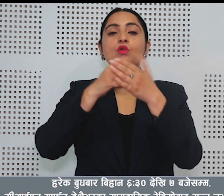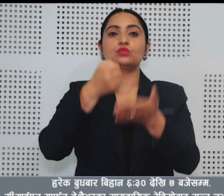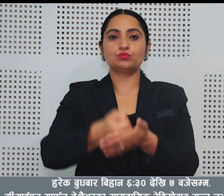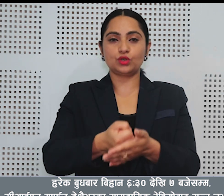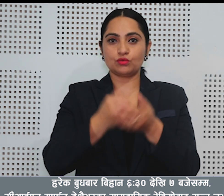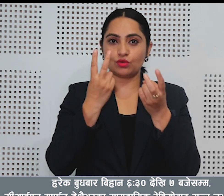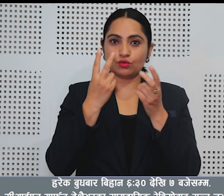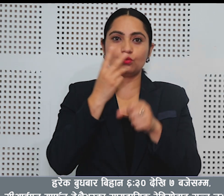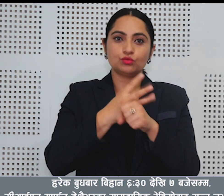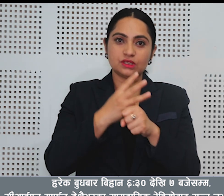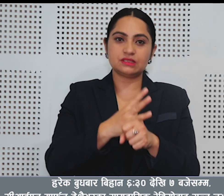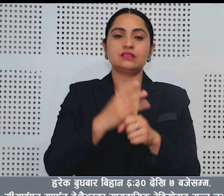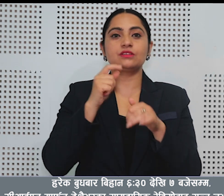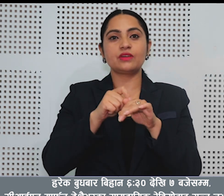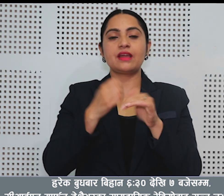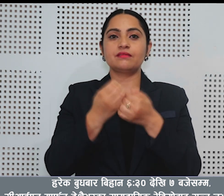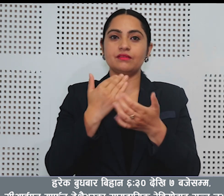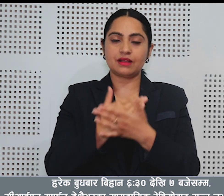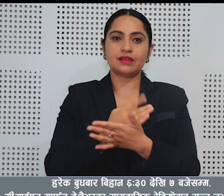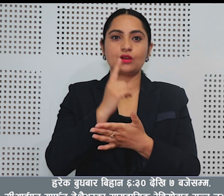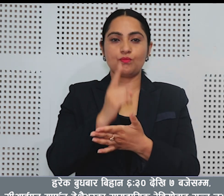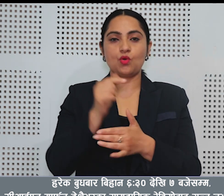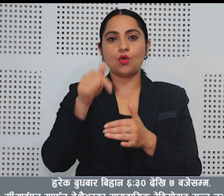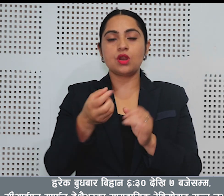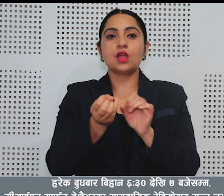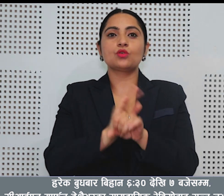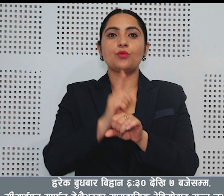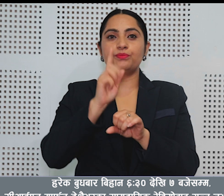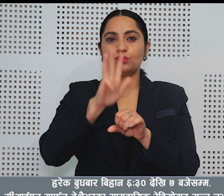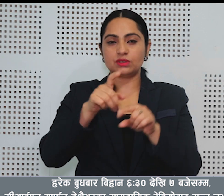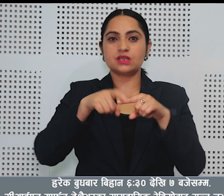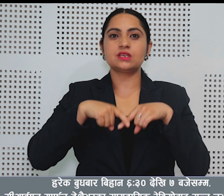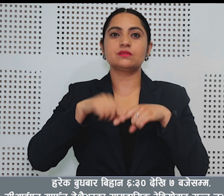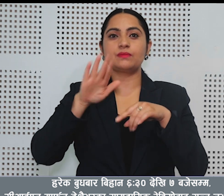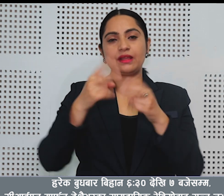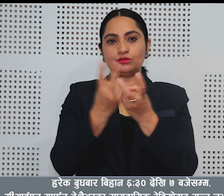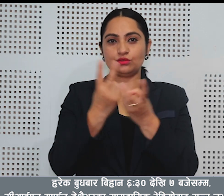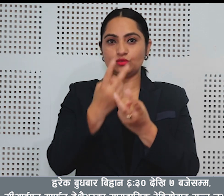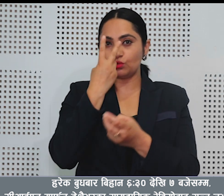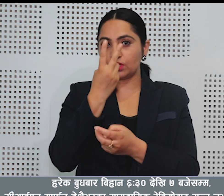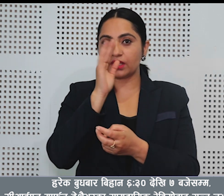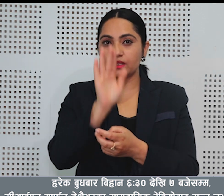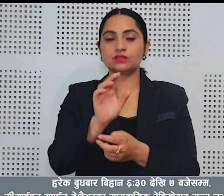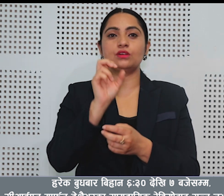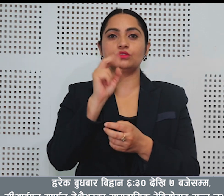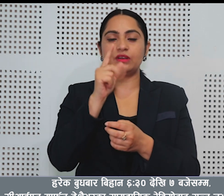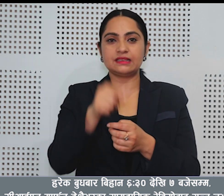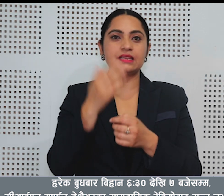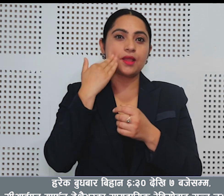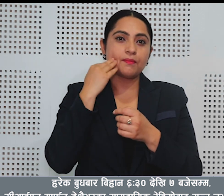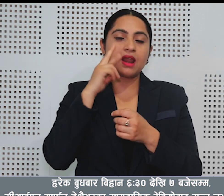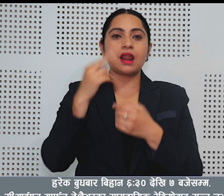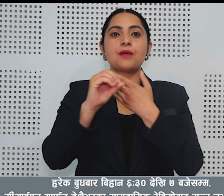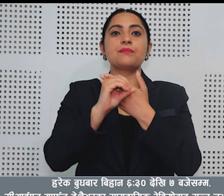पुर्याउने उद्देश्यले तयार पारिएको कार्यक्रम हो। अहिले कोभिड-19 नियन्त्रणमा आएको जस्तो देखिएको छ, तर यसले महिला